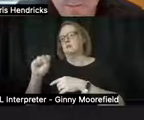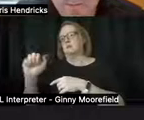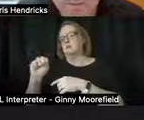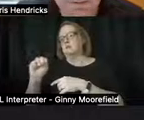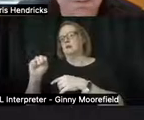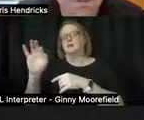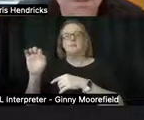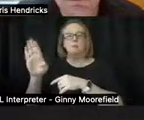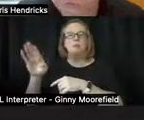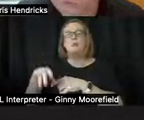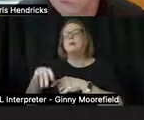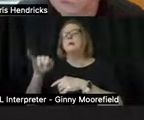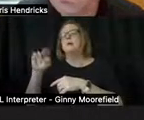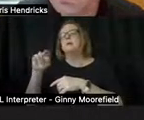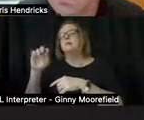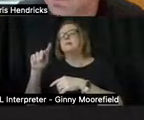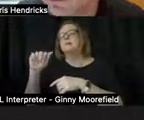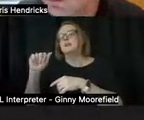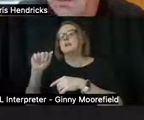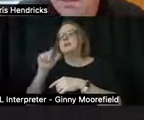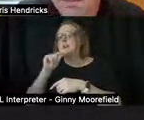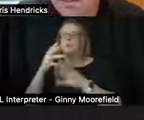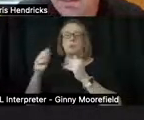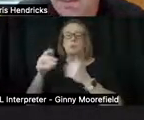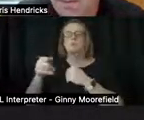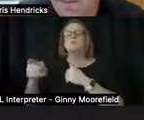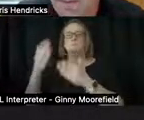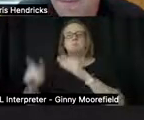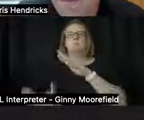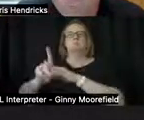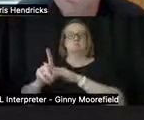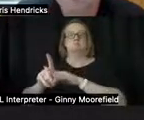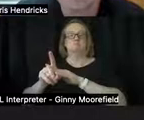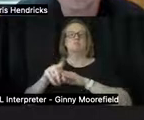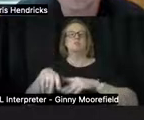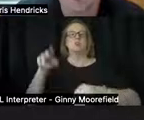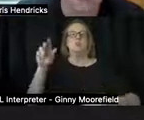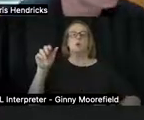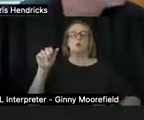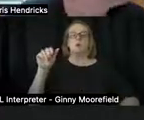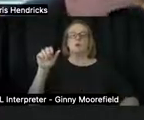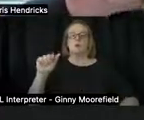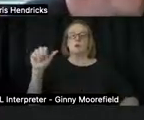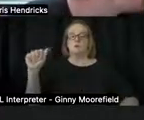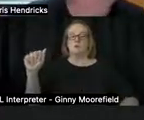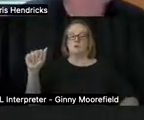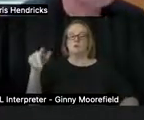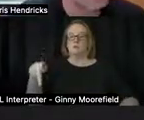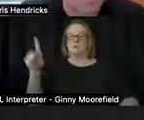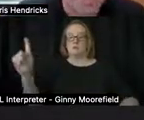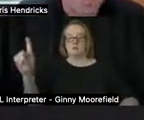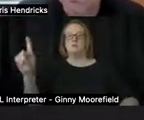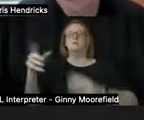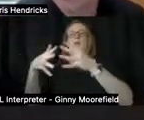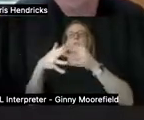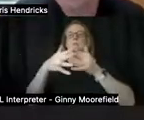Van a ser una presentación unas semanas trabajan junto con apd que es la asociación americana